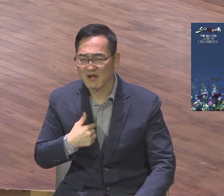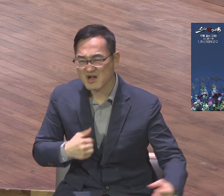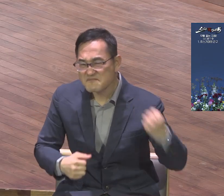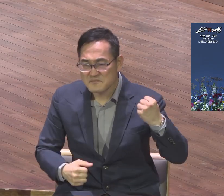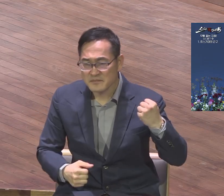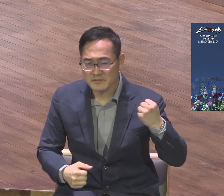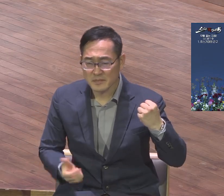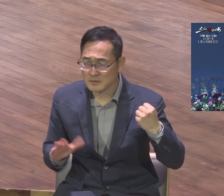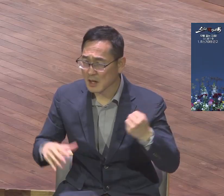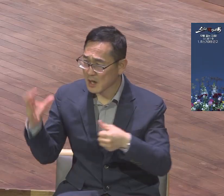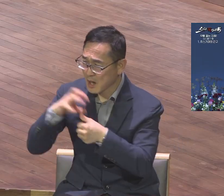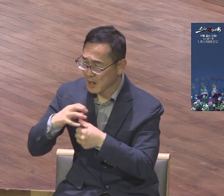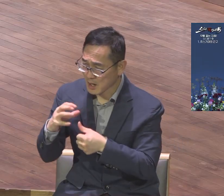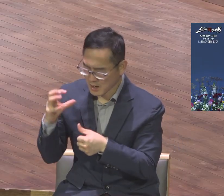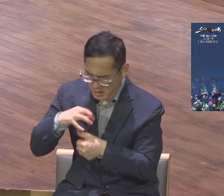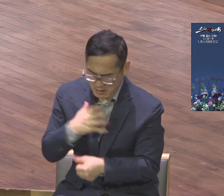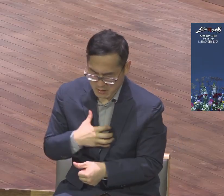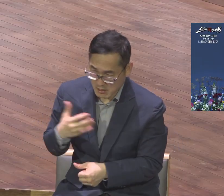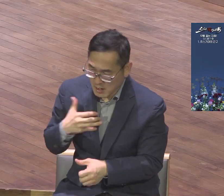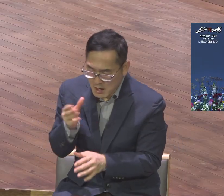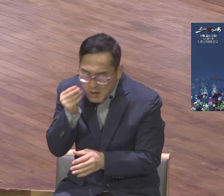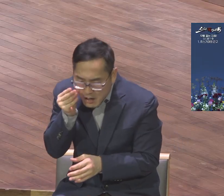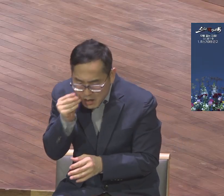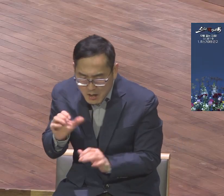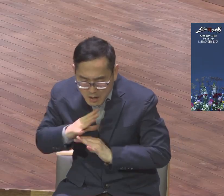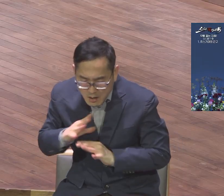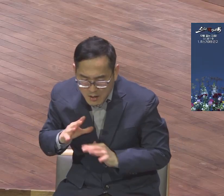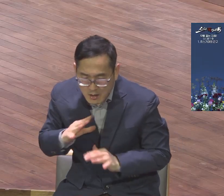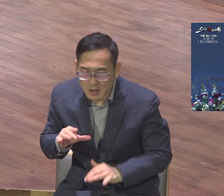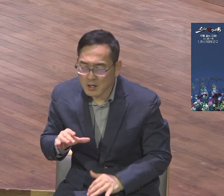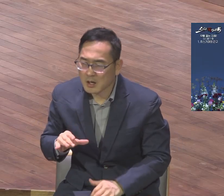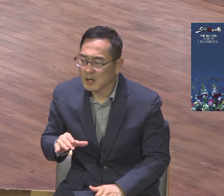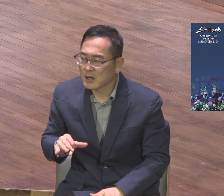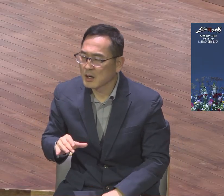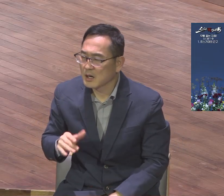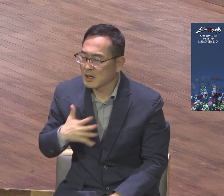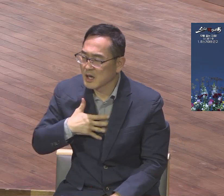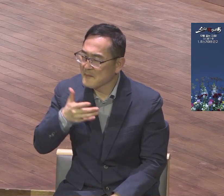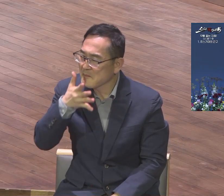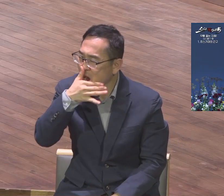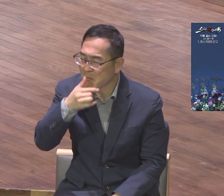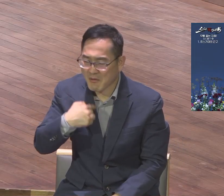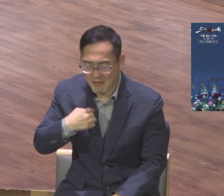이걸 모르고 이 환경 보고 내가 완전 겁을 먹고 잊어버렸구나.